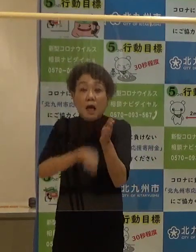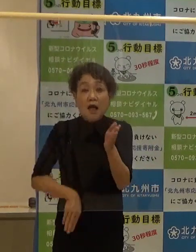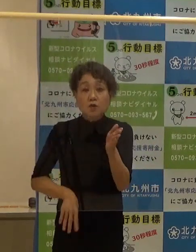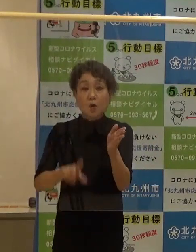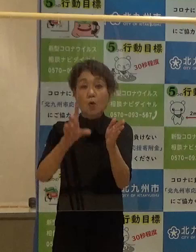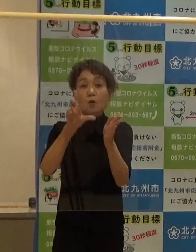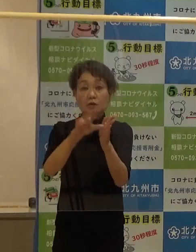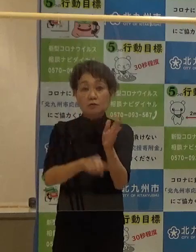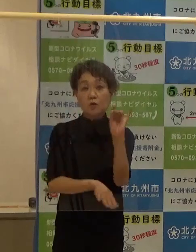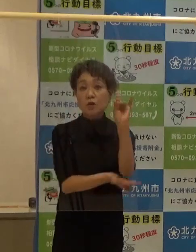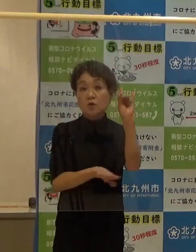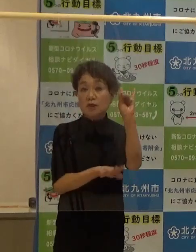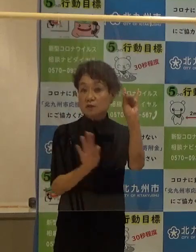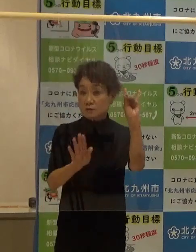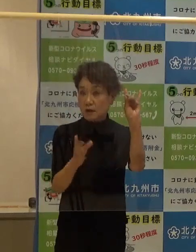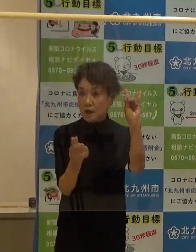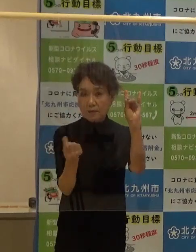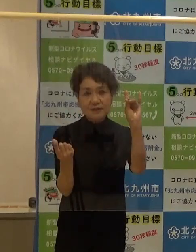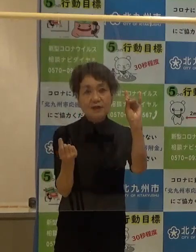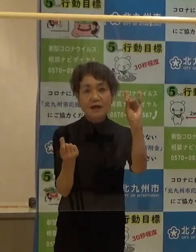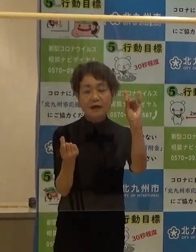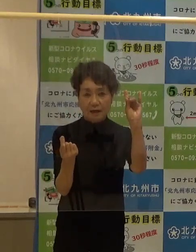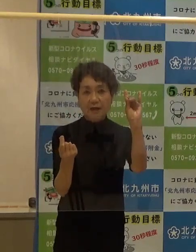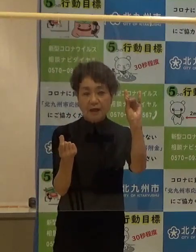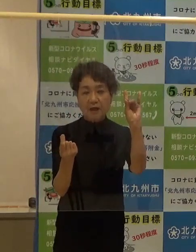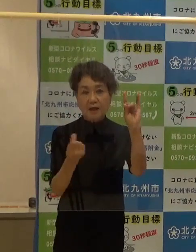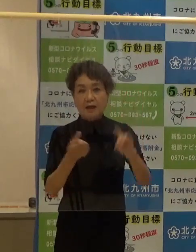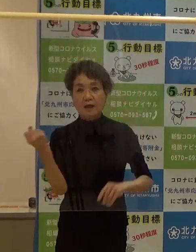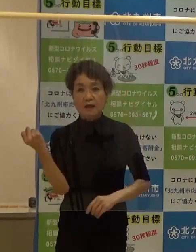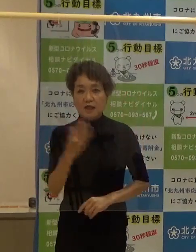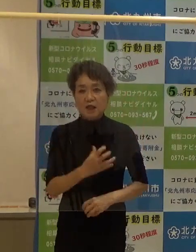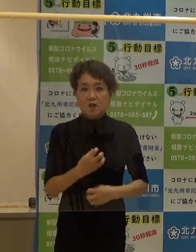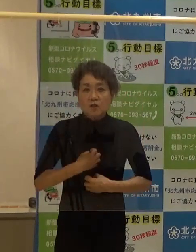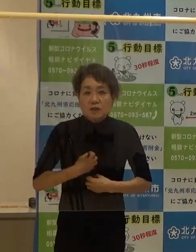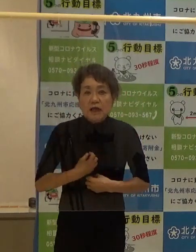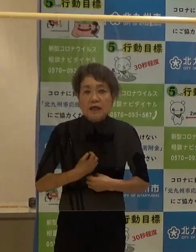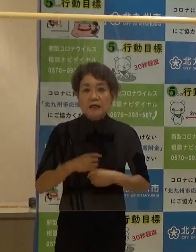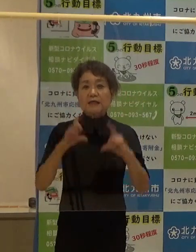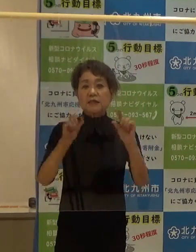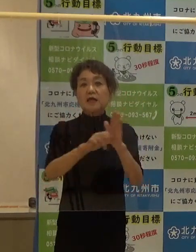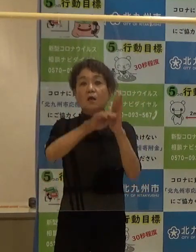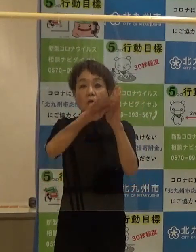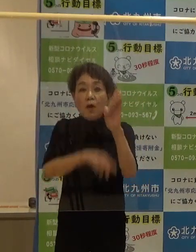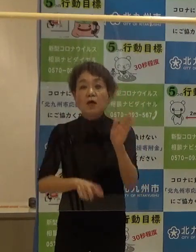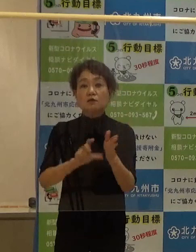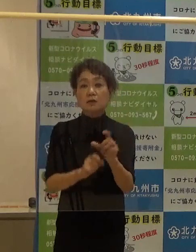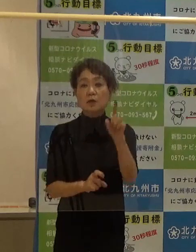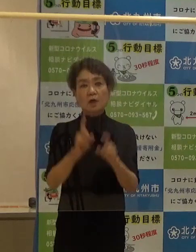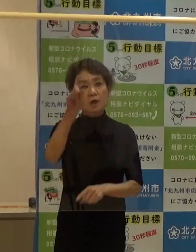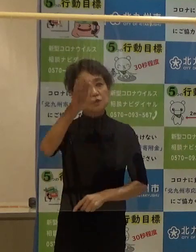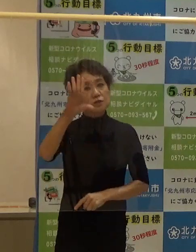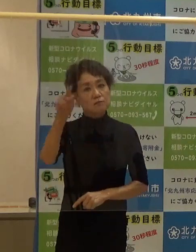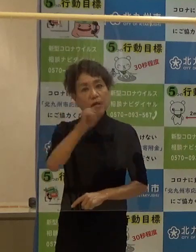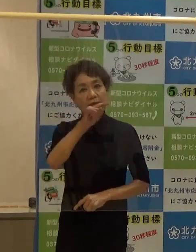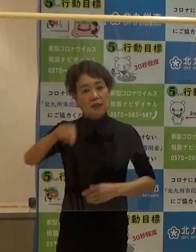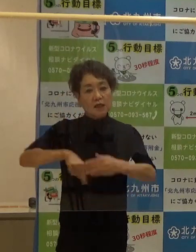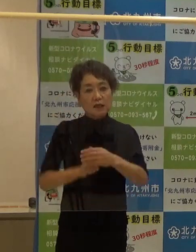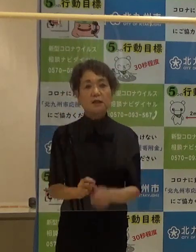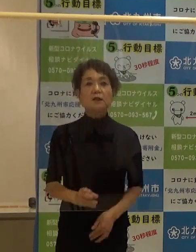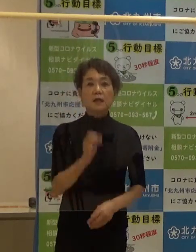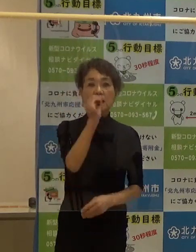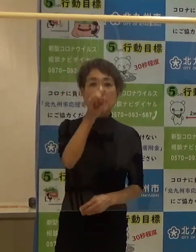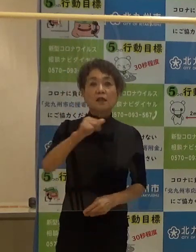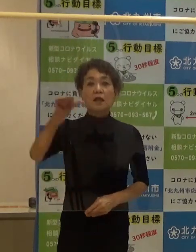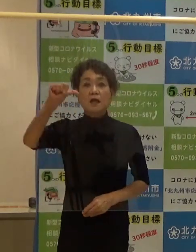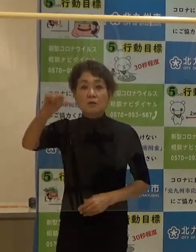というのはありましたね。緊急事態宣言を解除するときには10万人あたり 0.5 人以下であれば問